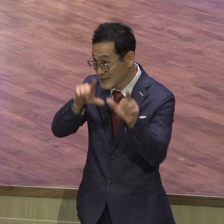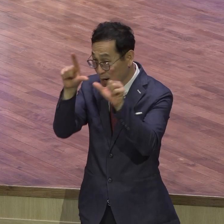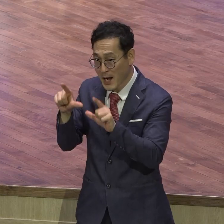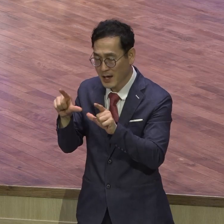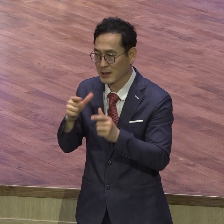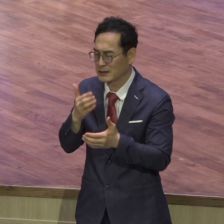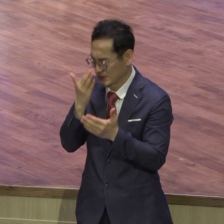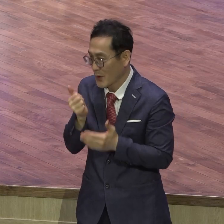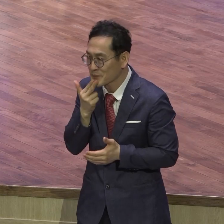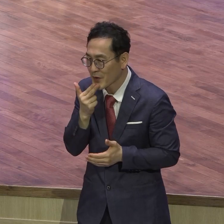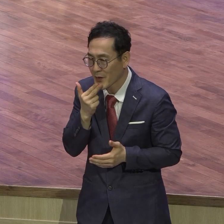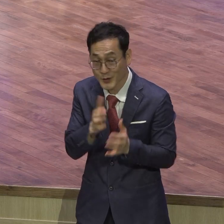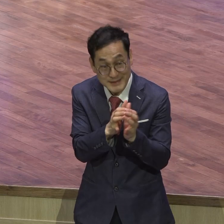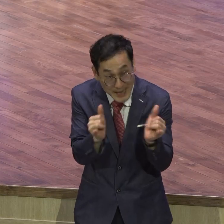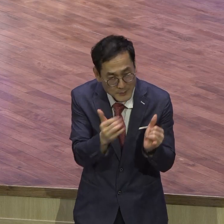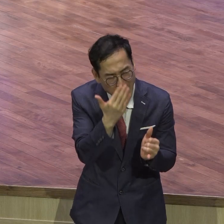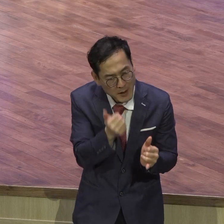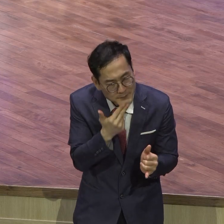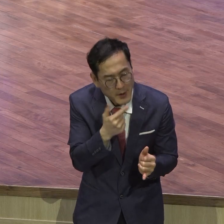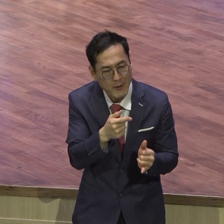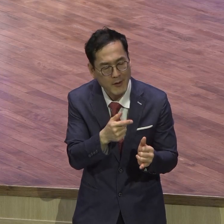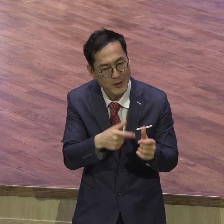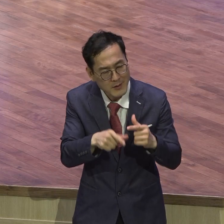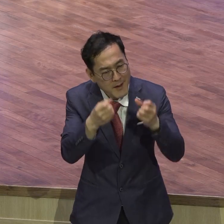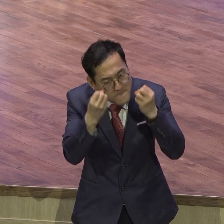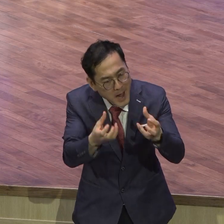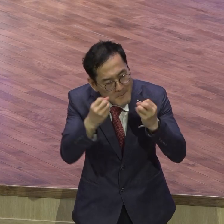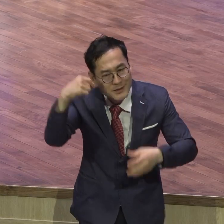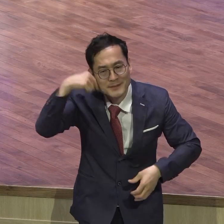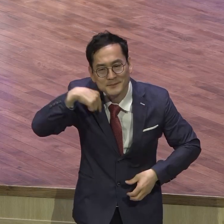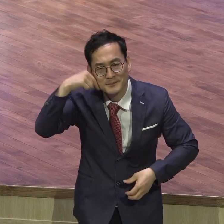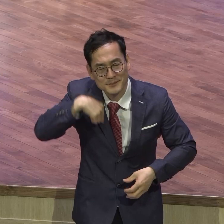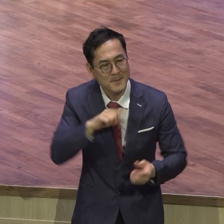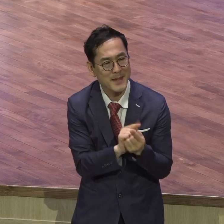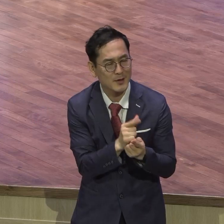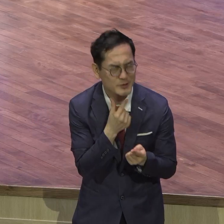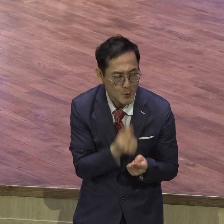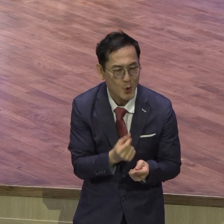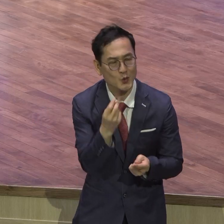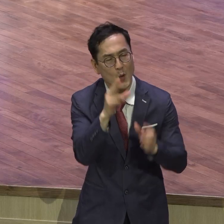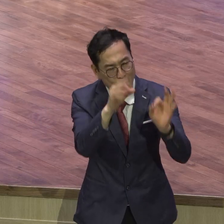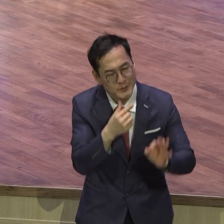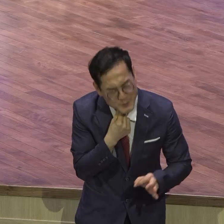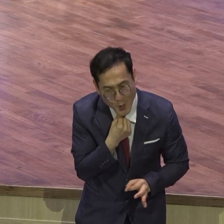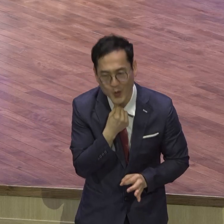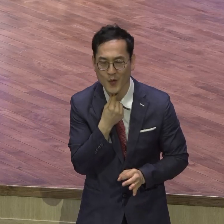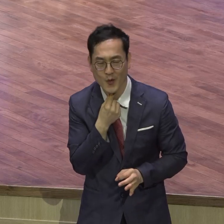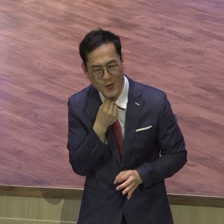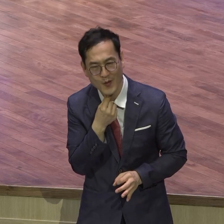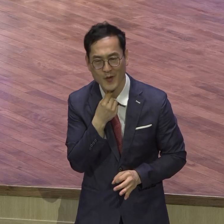보면 볼수록 매력이 있고 보면 또 만나고 싶고 또 보고 싶고